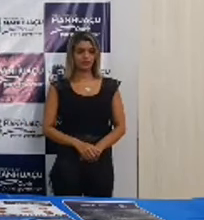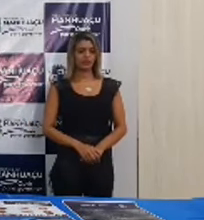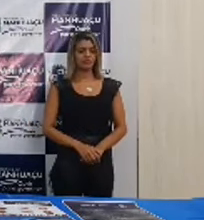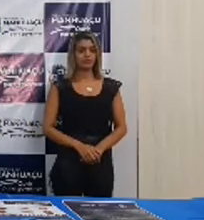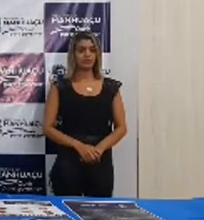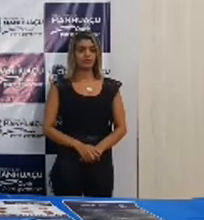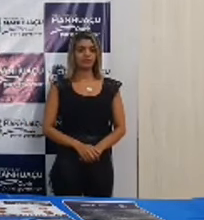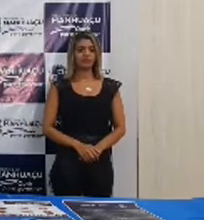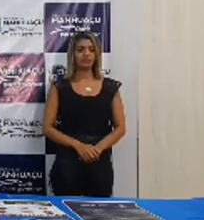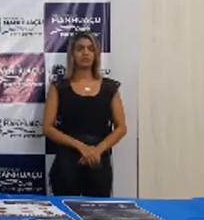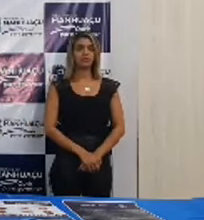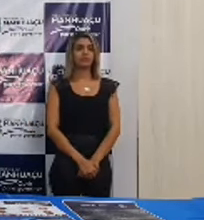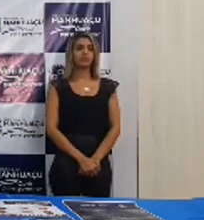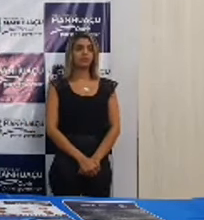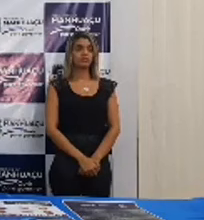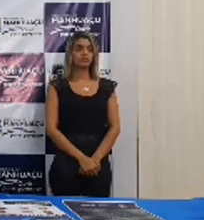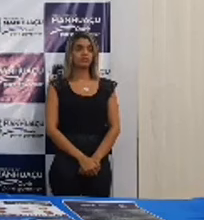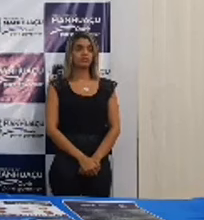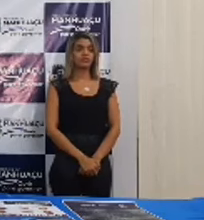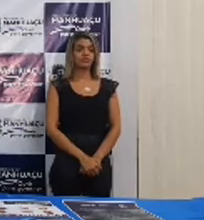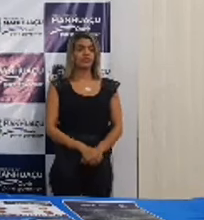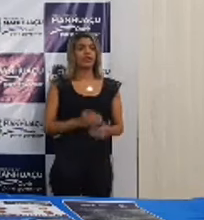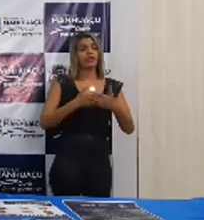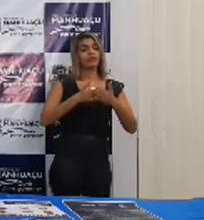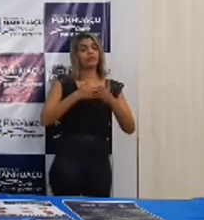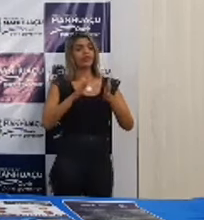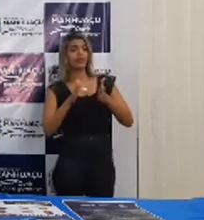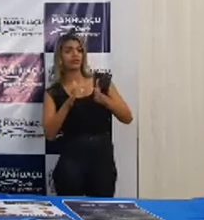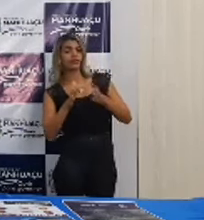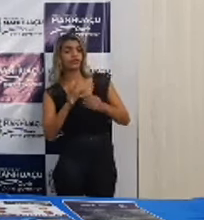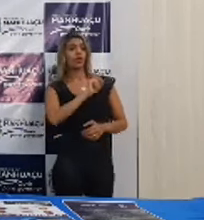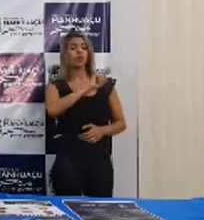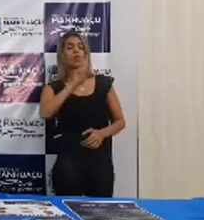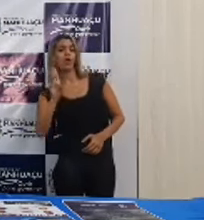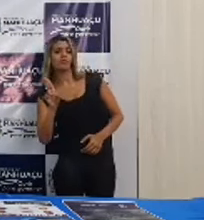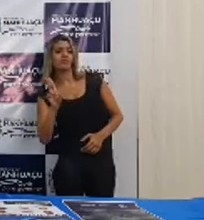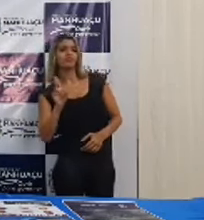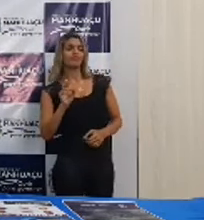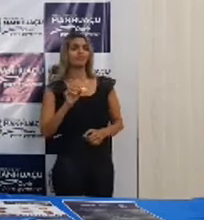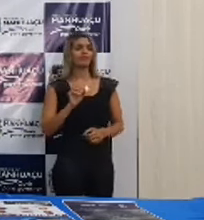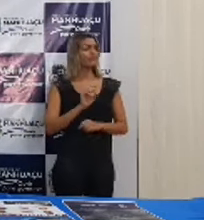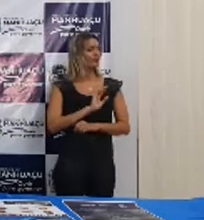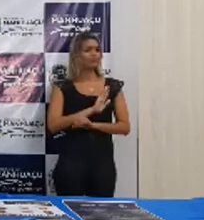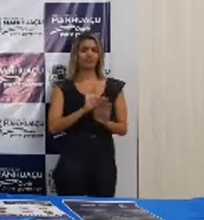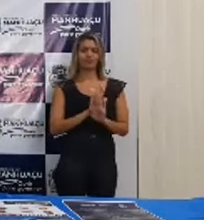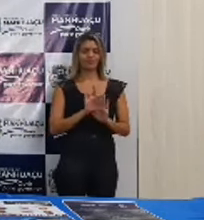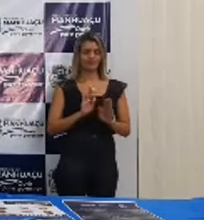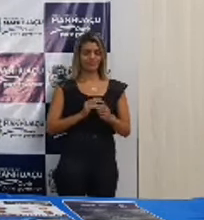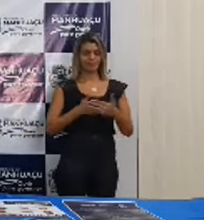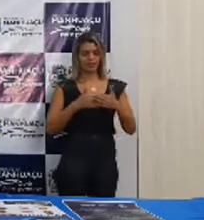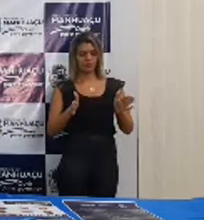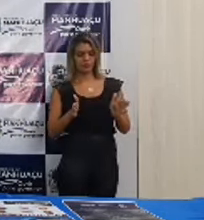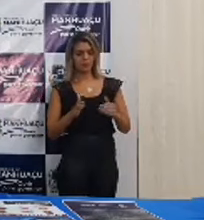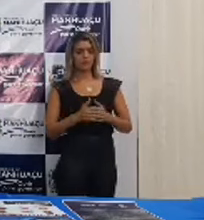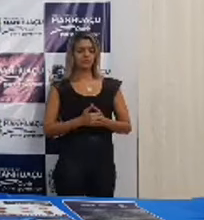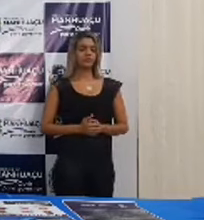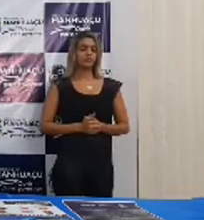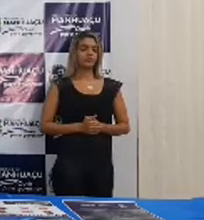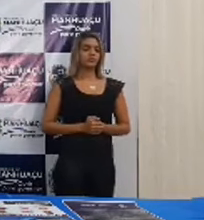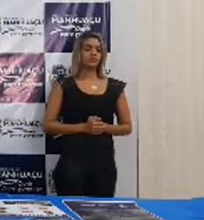tendo alguns questionamentos sobre a abertura ou não de empresas. Nós tivemos várias empresas aí que mudaram o CNAE,